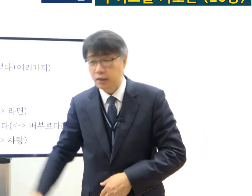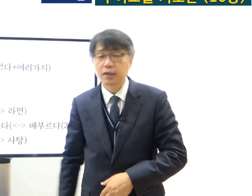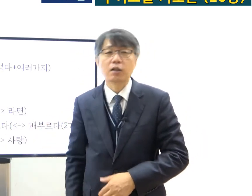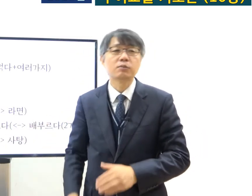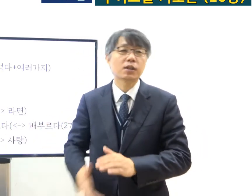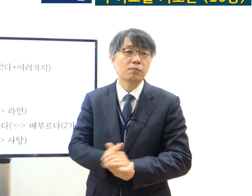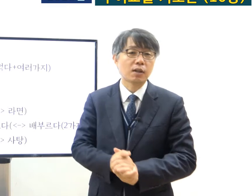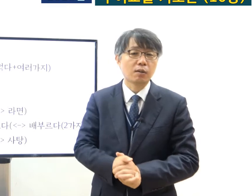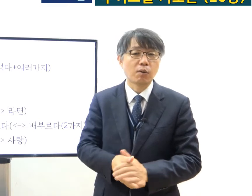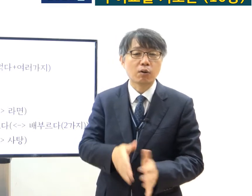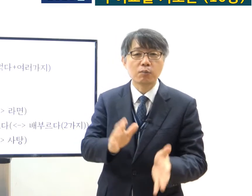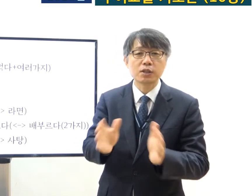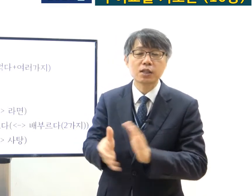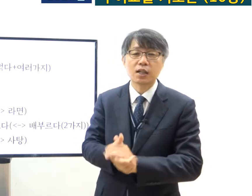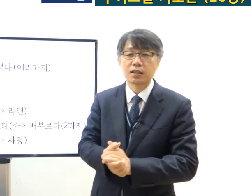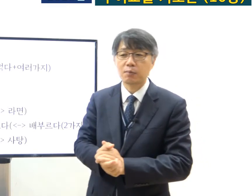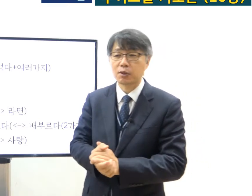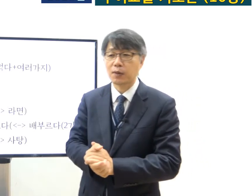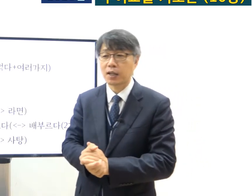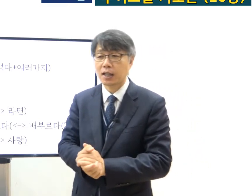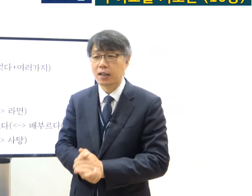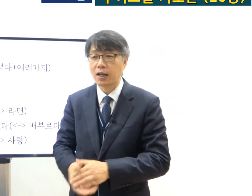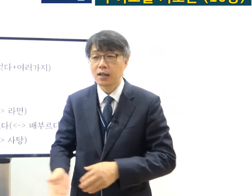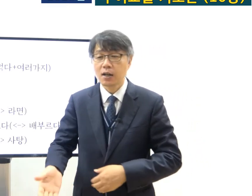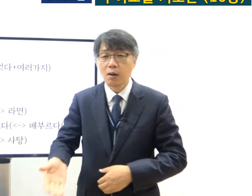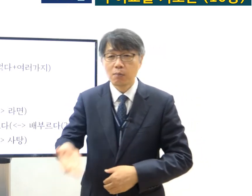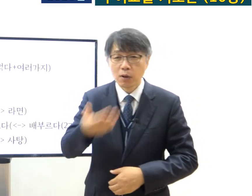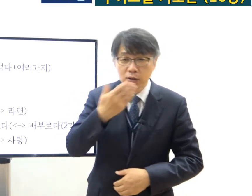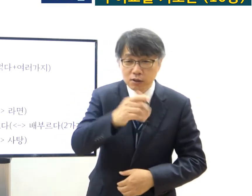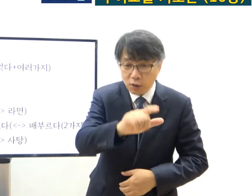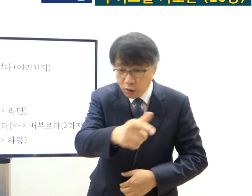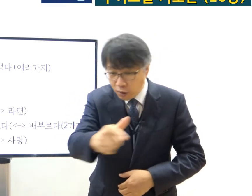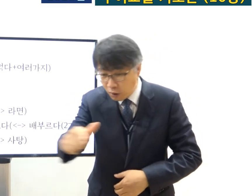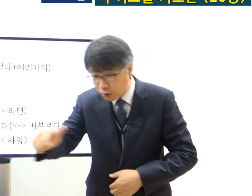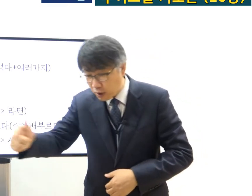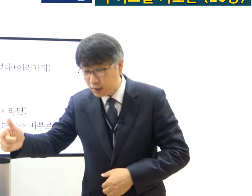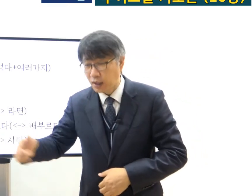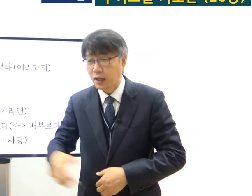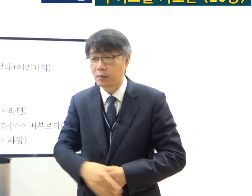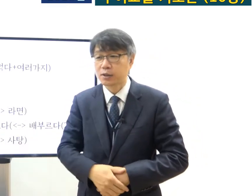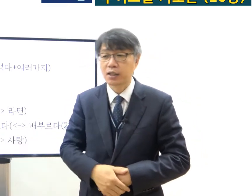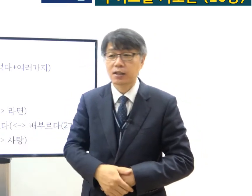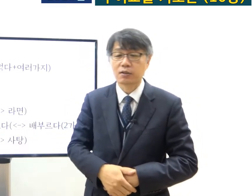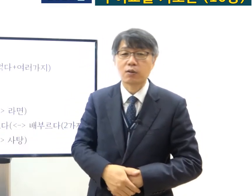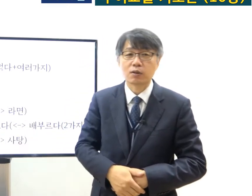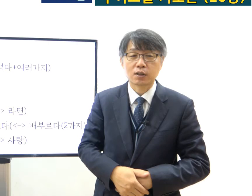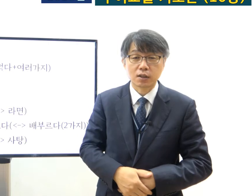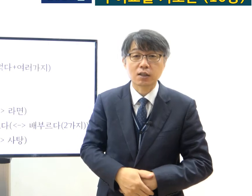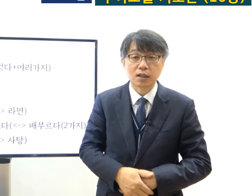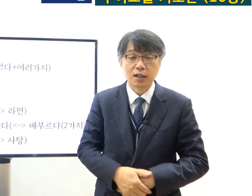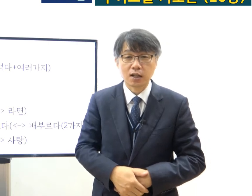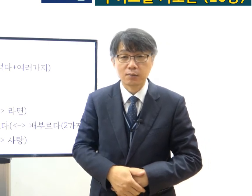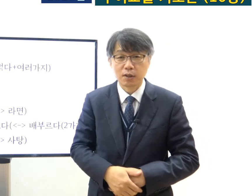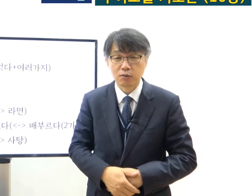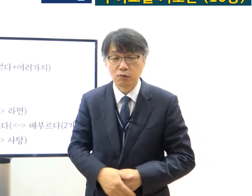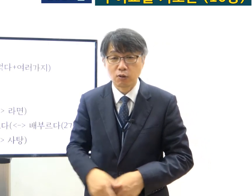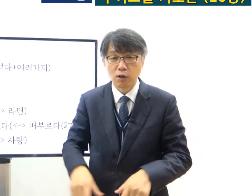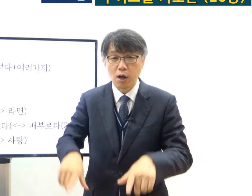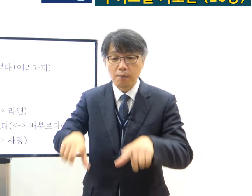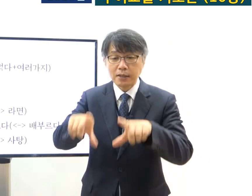이게 음식입니다. 뭐, 음식이라는 게 뭐 특별한 게 아니라, 먹는 여러 가지가 다 음식인 거죠. 그렇게 생각하시면 되고요.